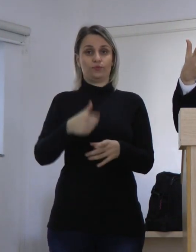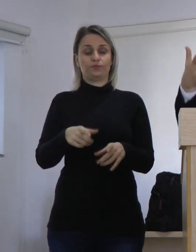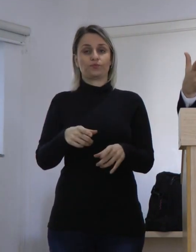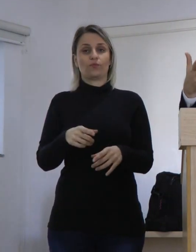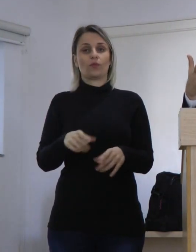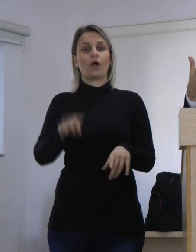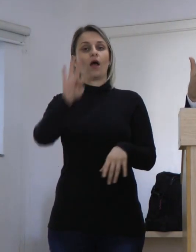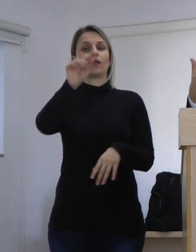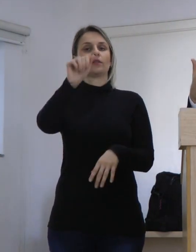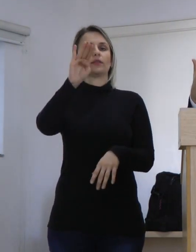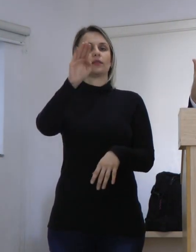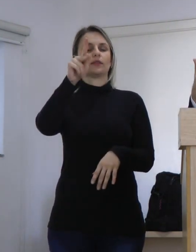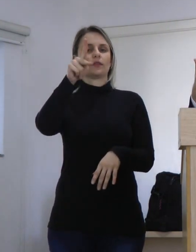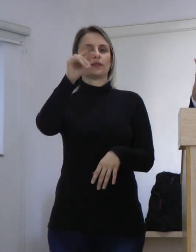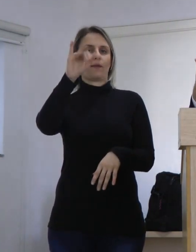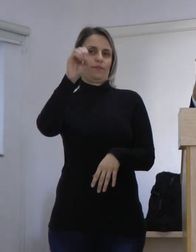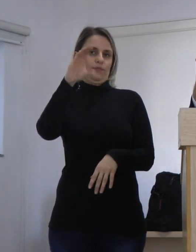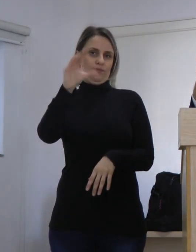tapioca,